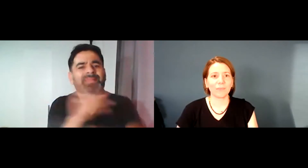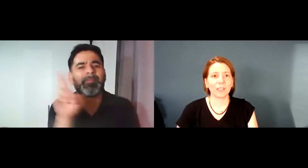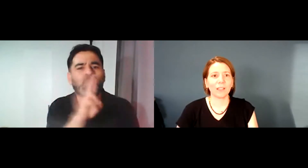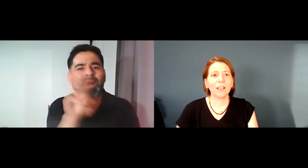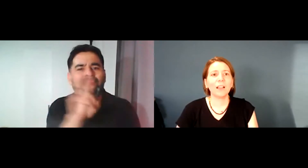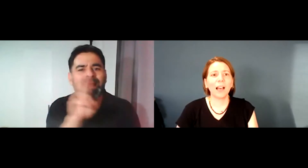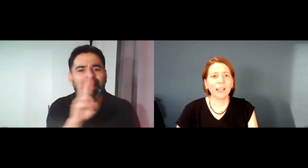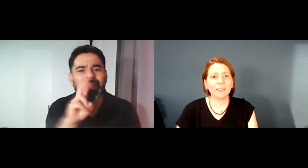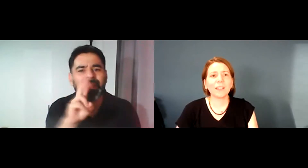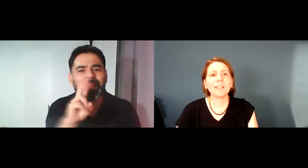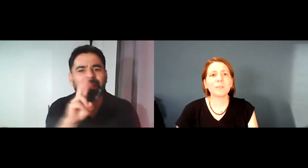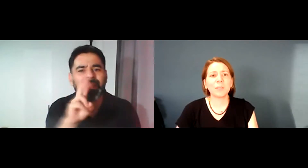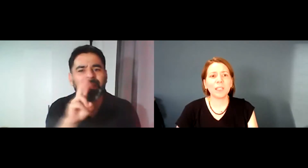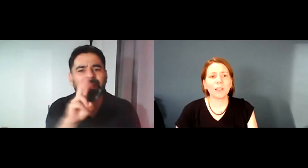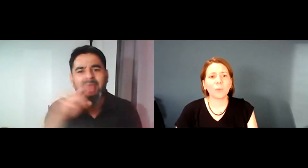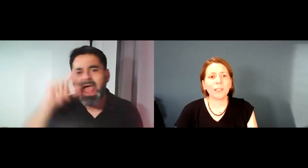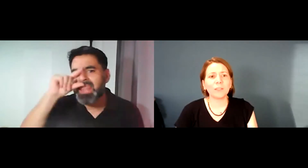Así, mirá. Antes vi en el cuento.